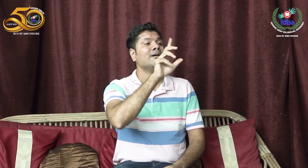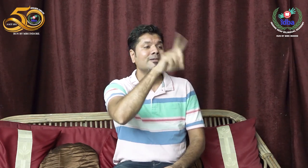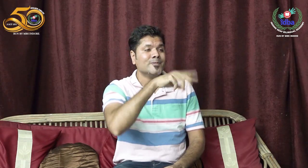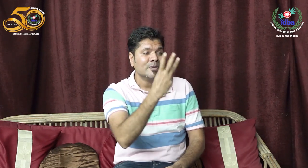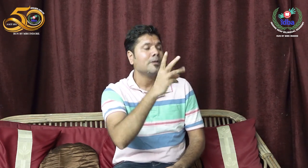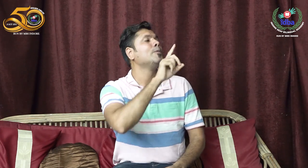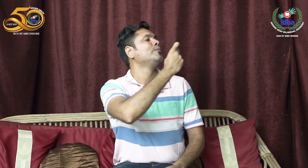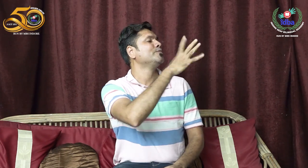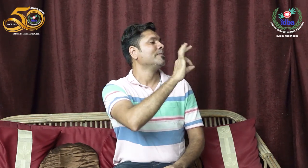1-4 बोलते हैं वो लोग।